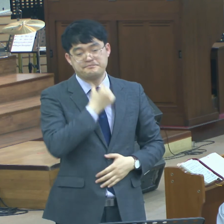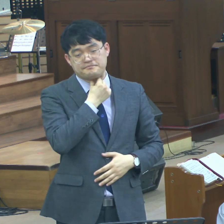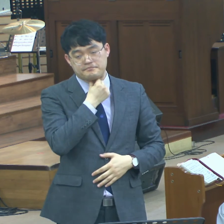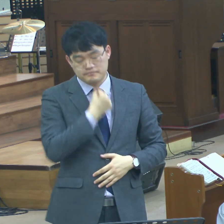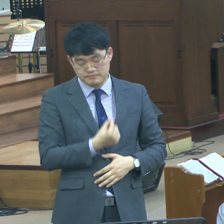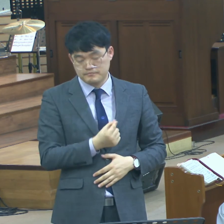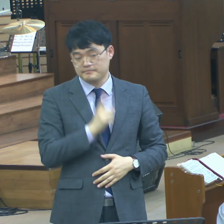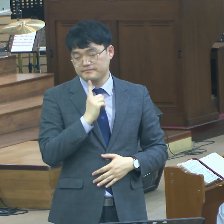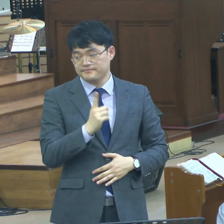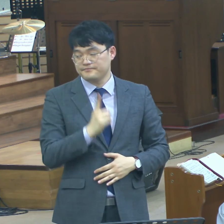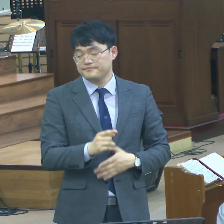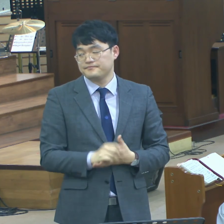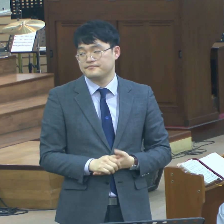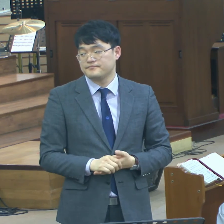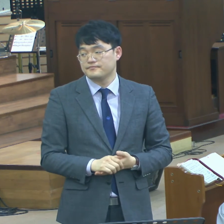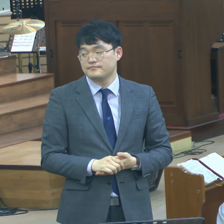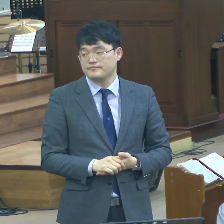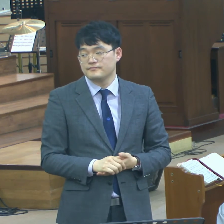거예요.